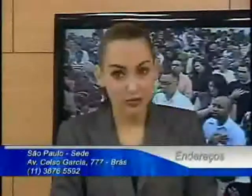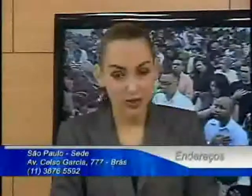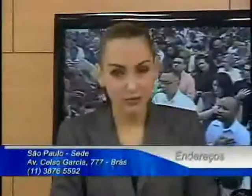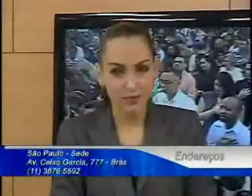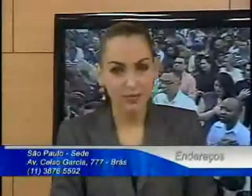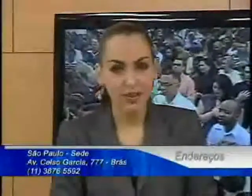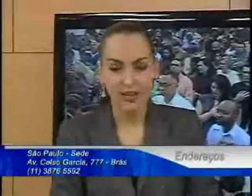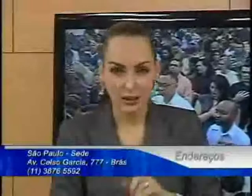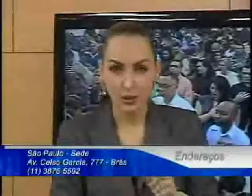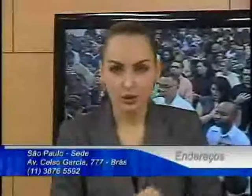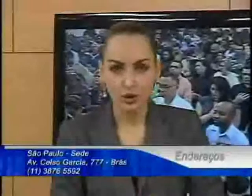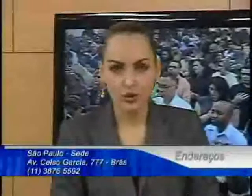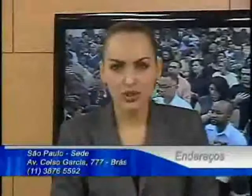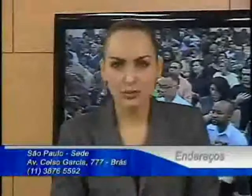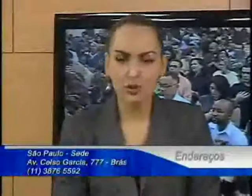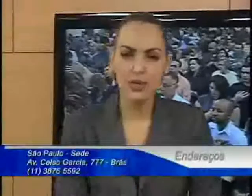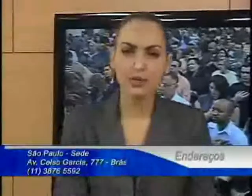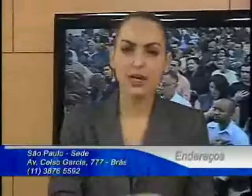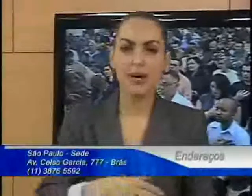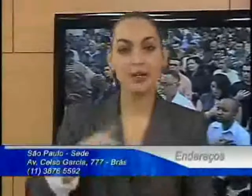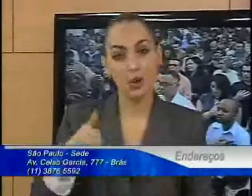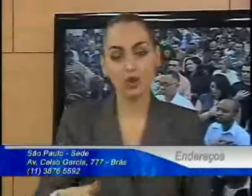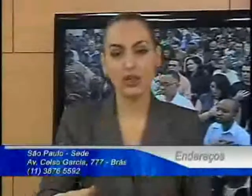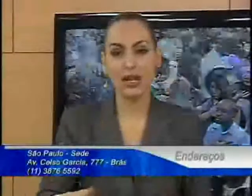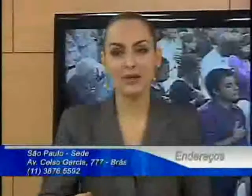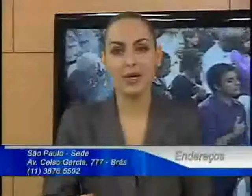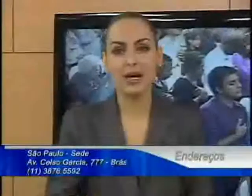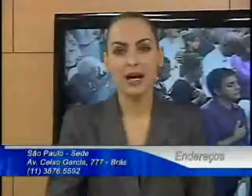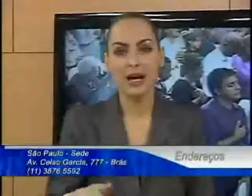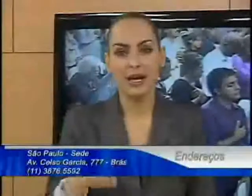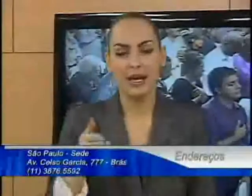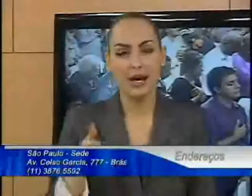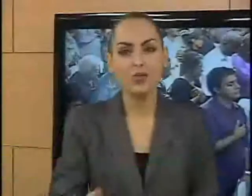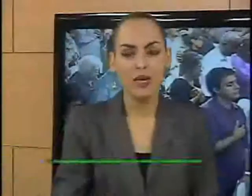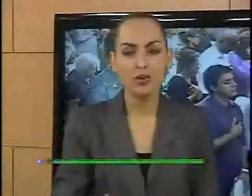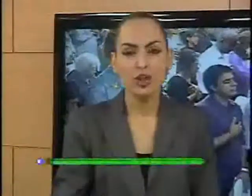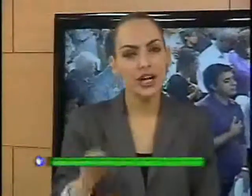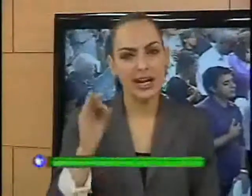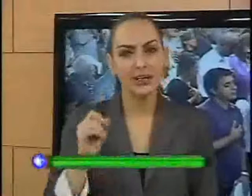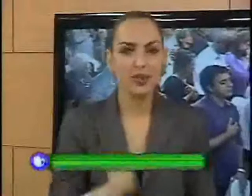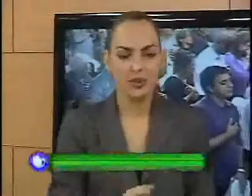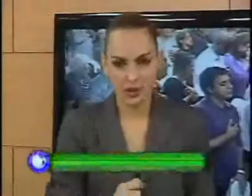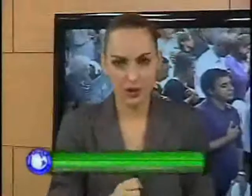9. E em todos os nossos templos, o mesmo trabalho. E hoje, claro, é ao meio-dia, a reunião da